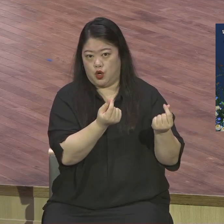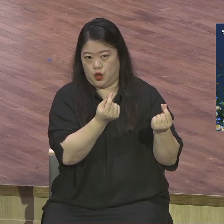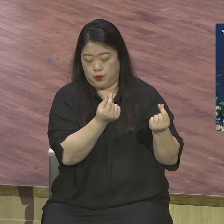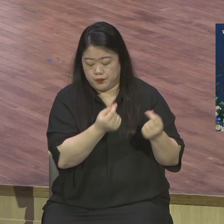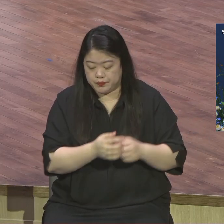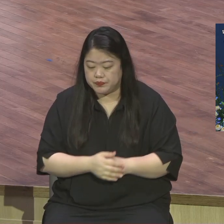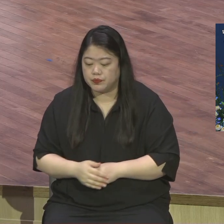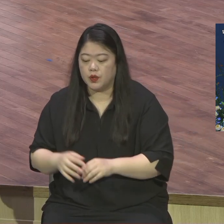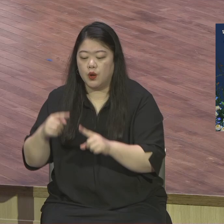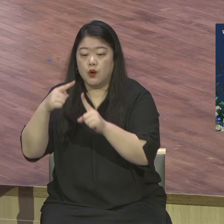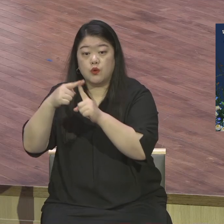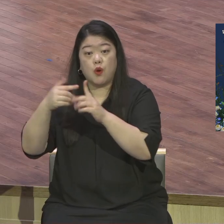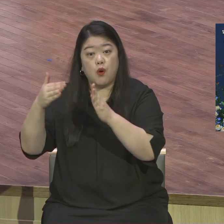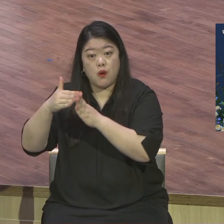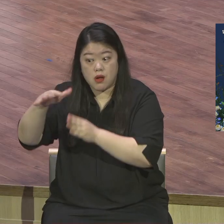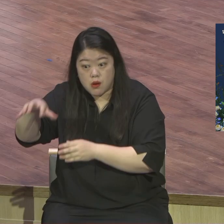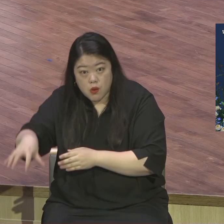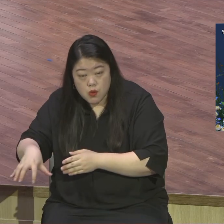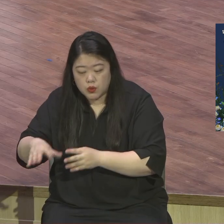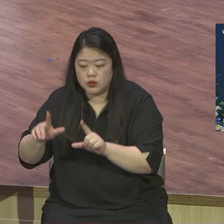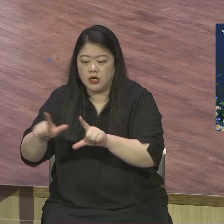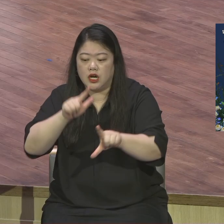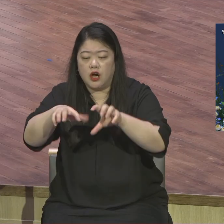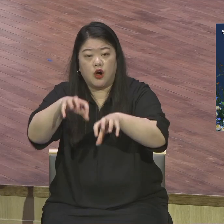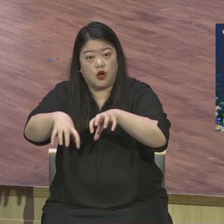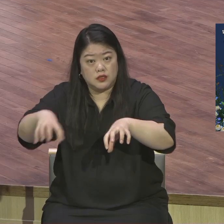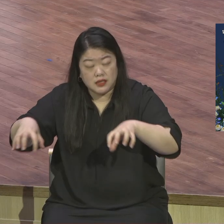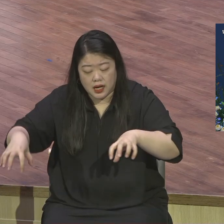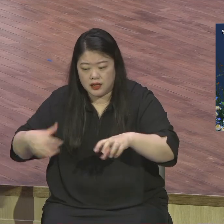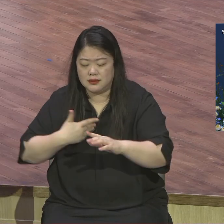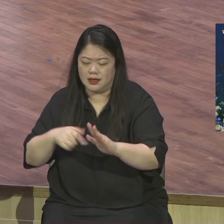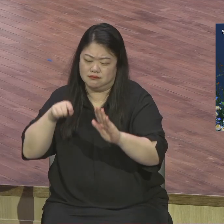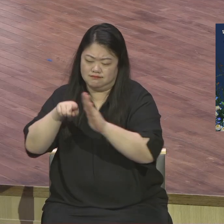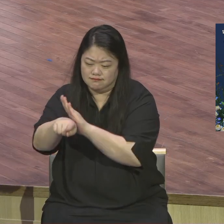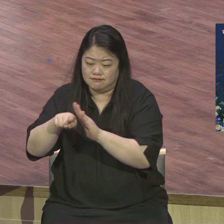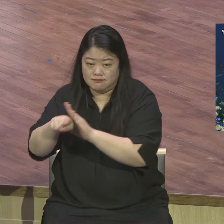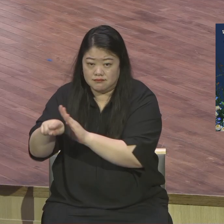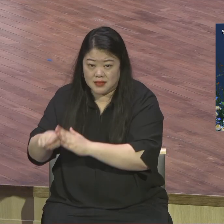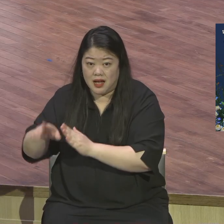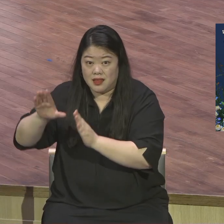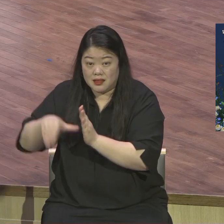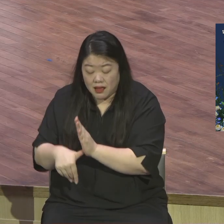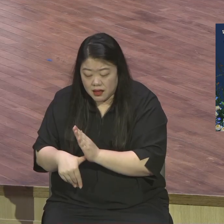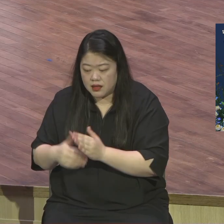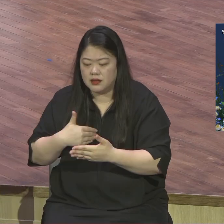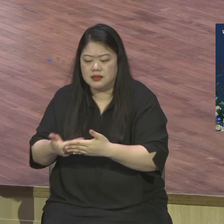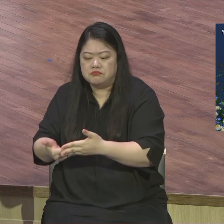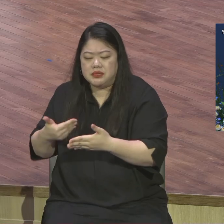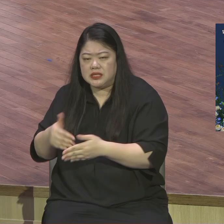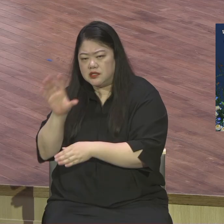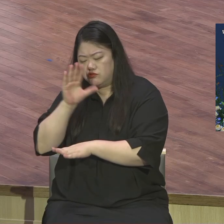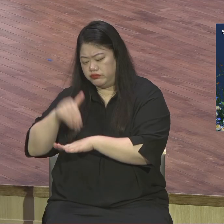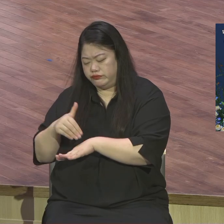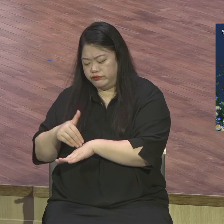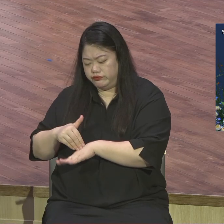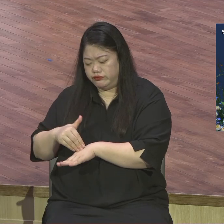교회 현장 세상 현장 어디간이든 내가 아는 현장마다 주도적으로 쓰이면 주도적인 인증이 된단